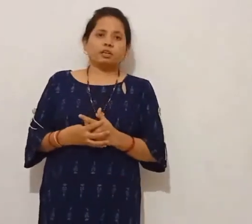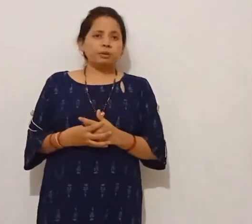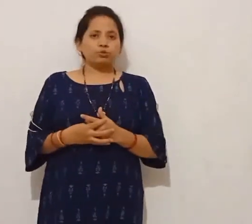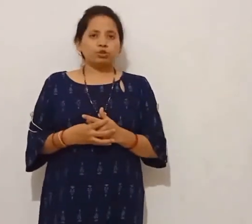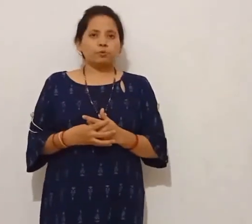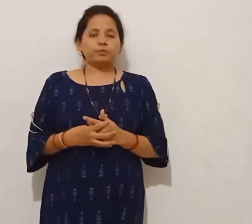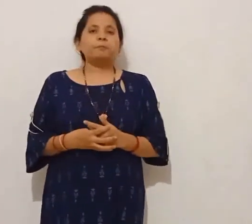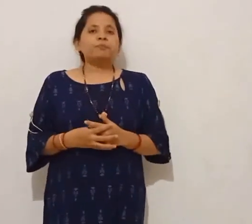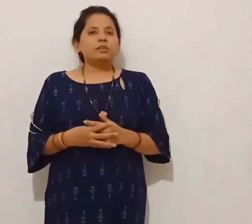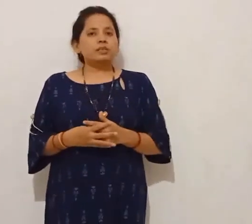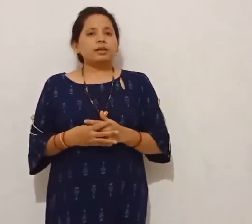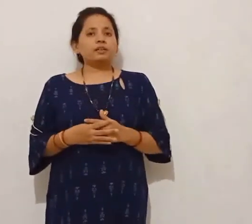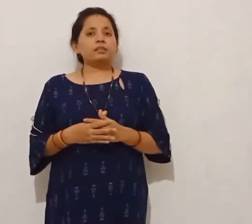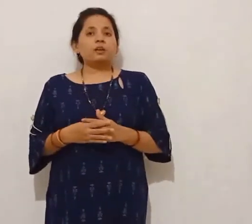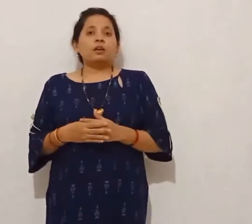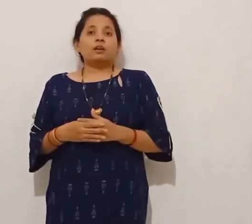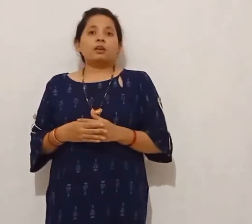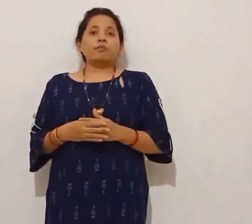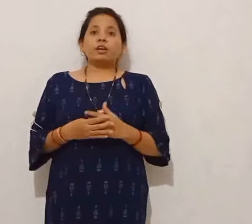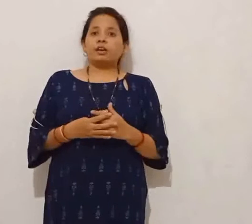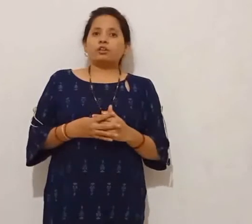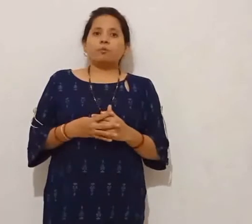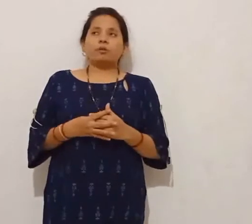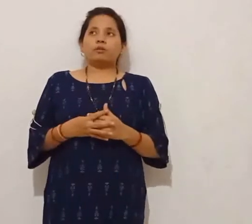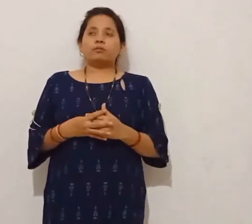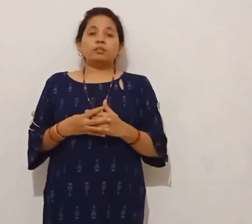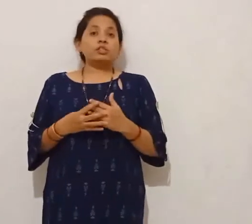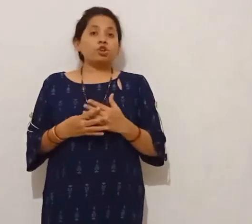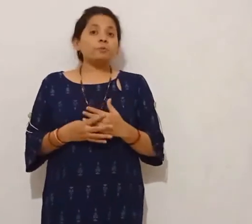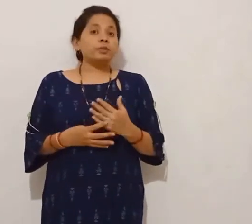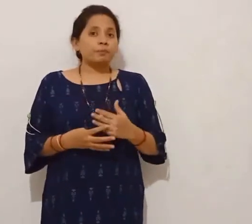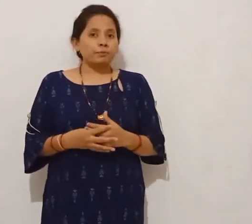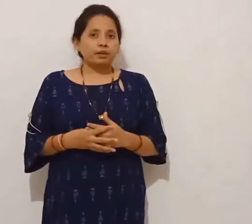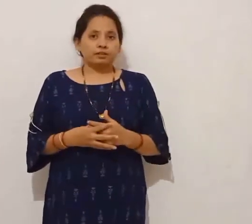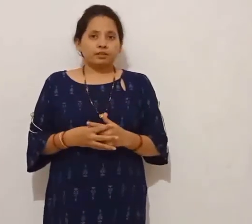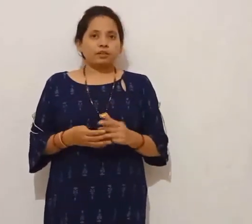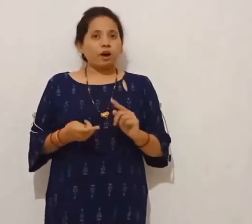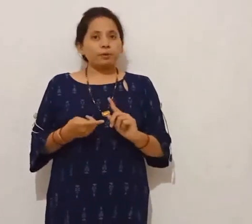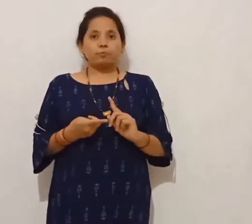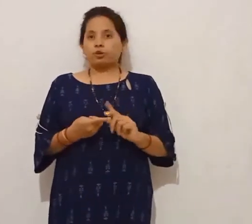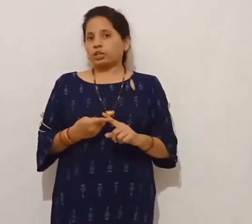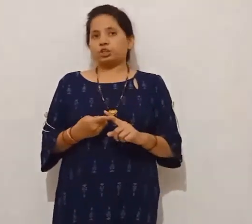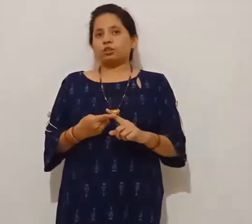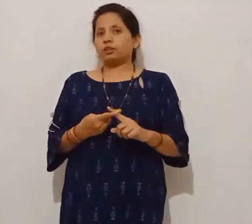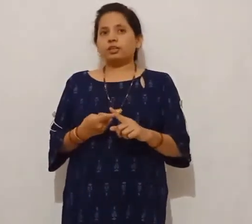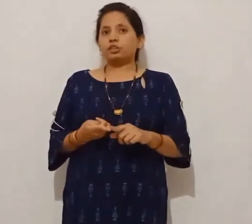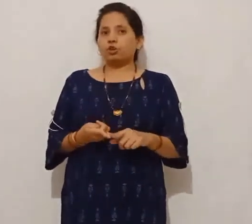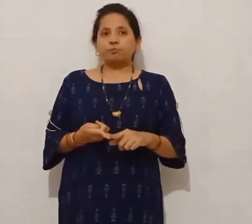neighborhood shops. Second is, we can get these shops are permanent. कि वहाँ पर आपको daily shops भी